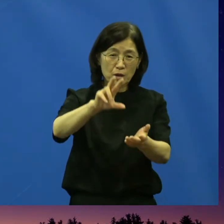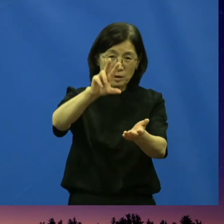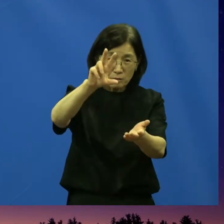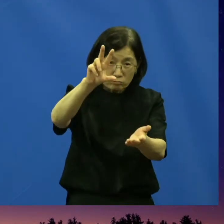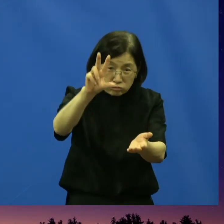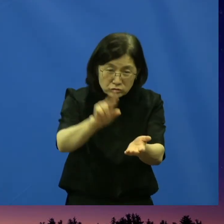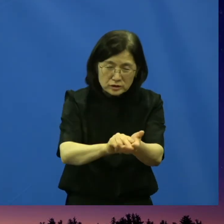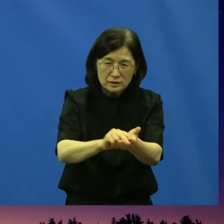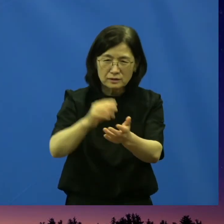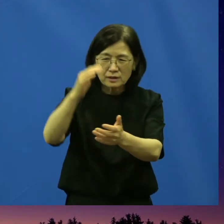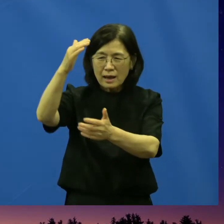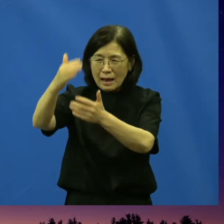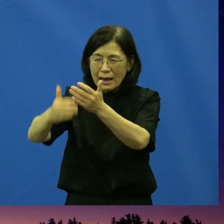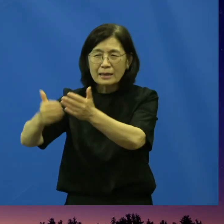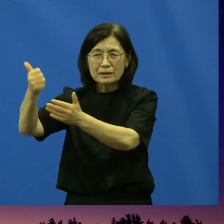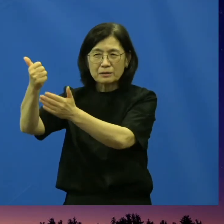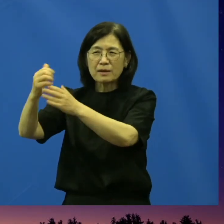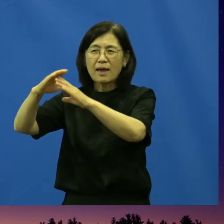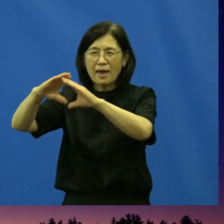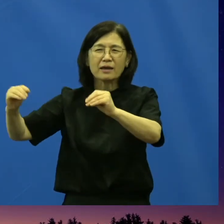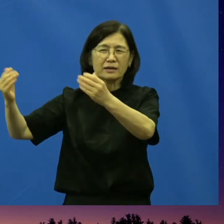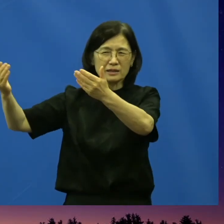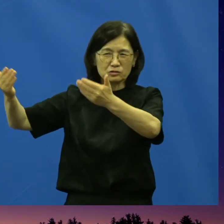하나님밖에 해결자가 없습니다.